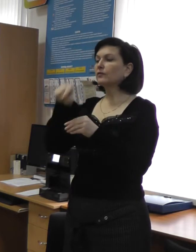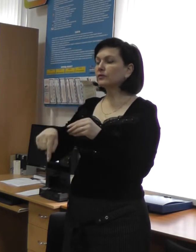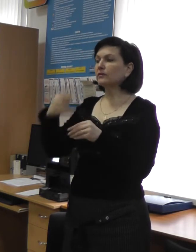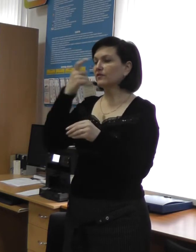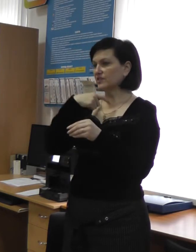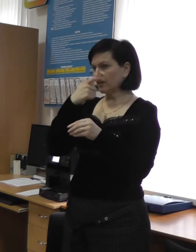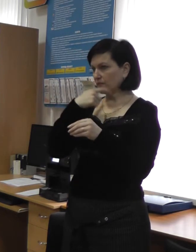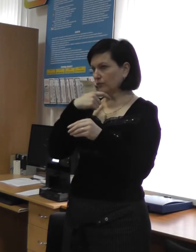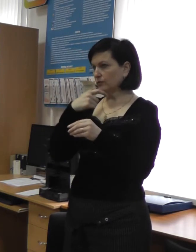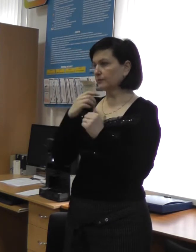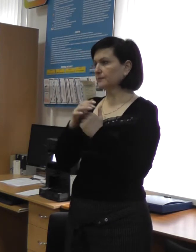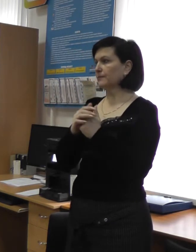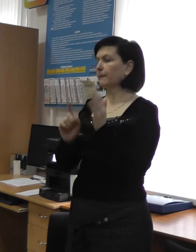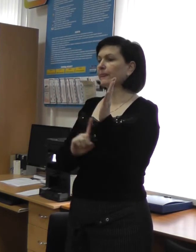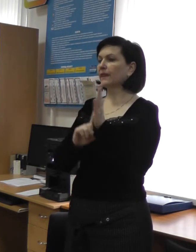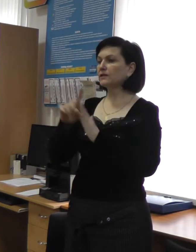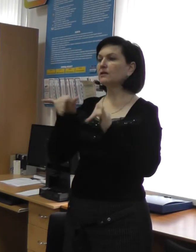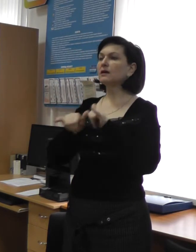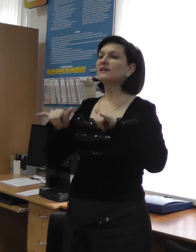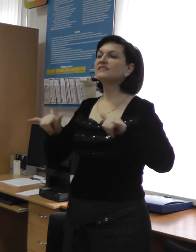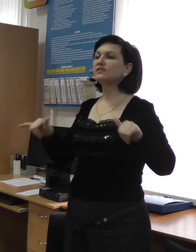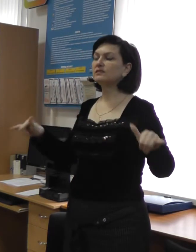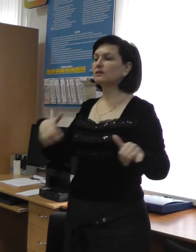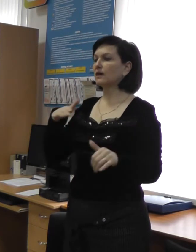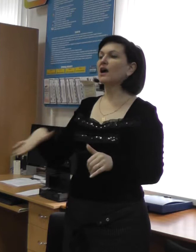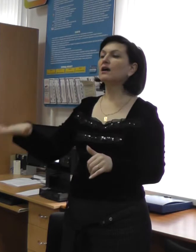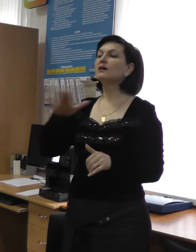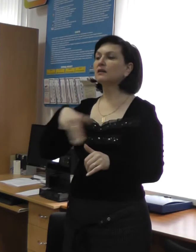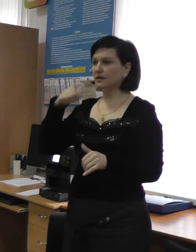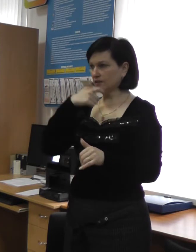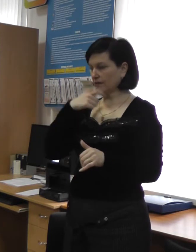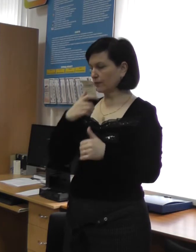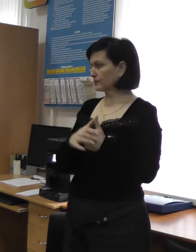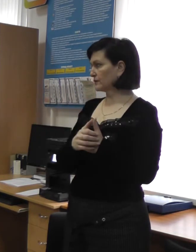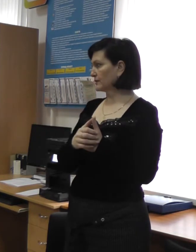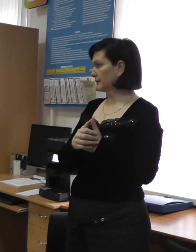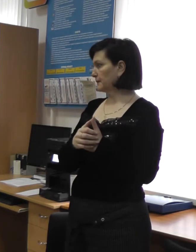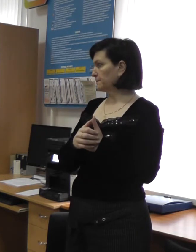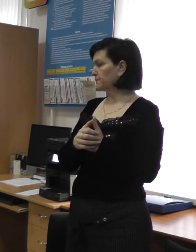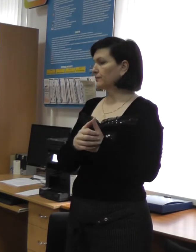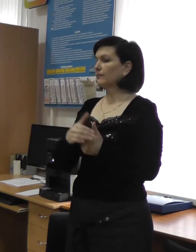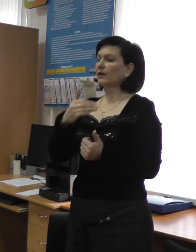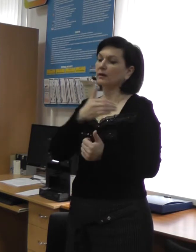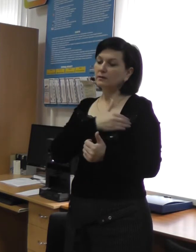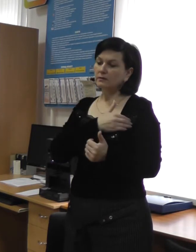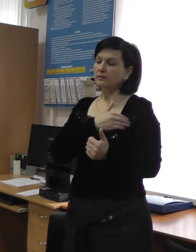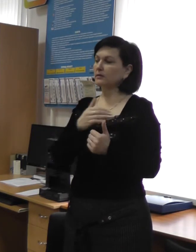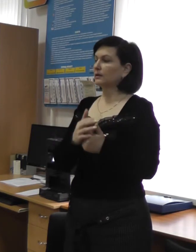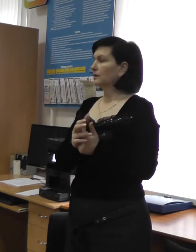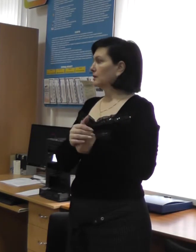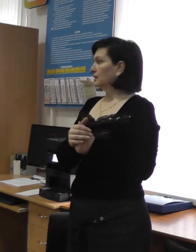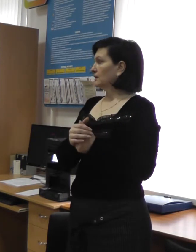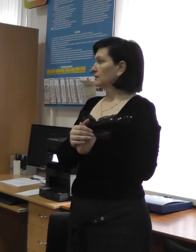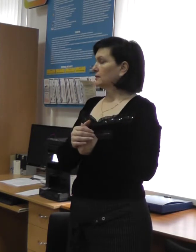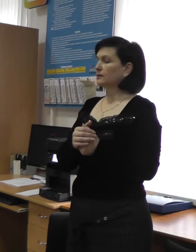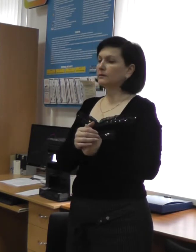объемный вклад в начало развития нашего края, города. И хотелось бы перейти, что